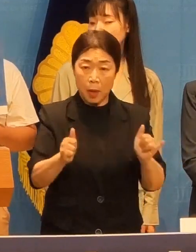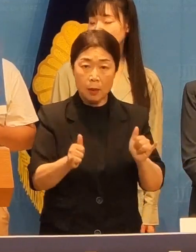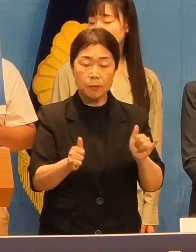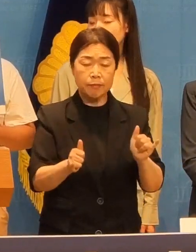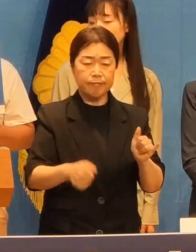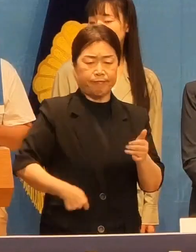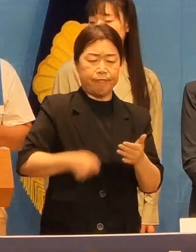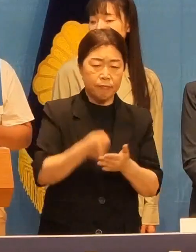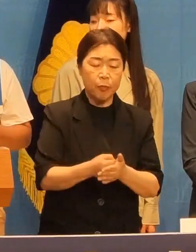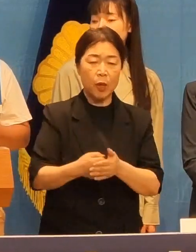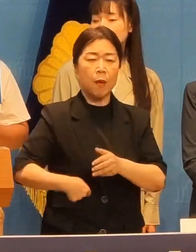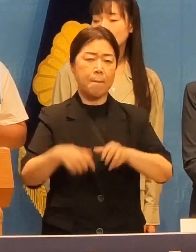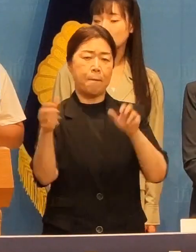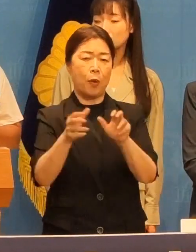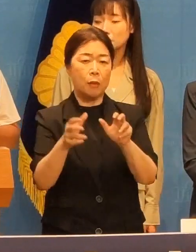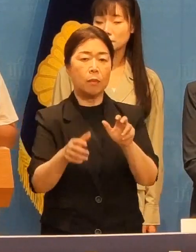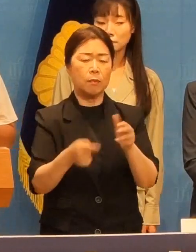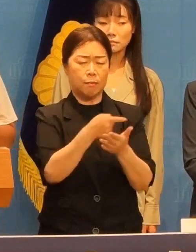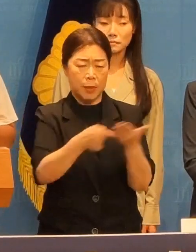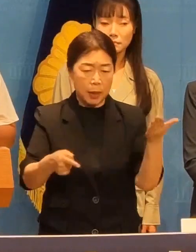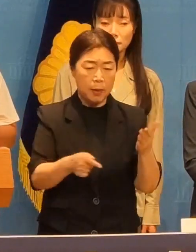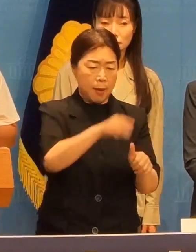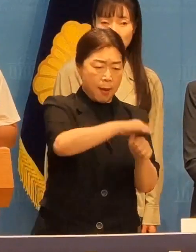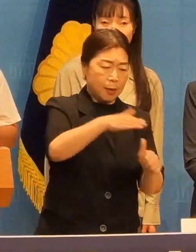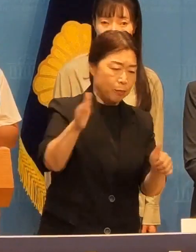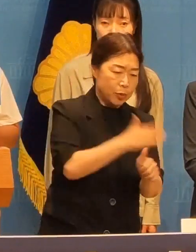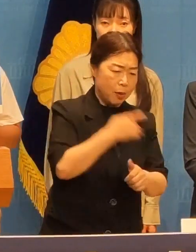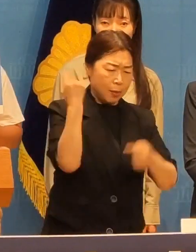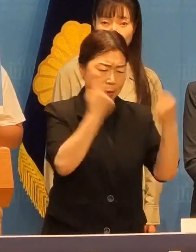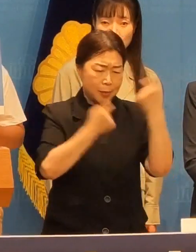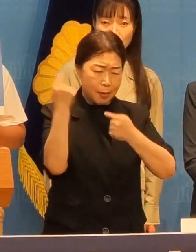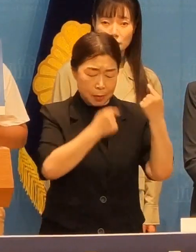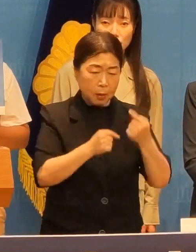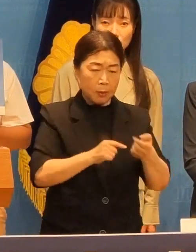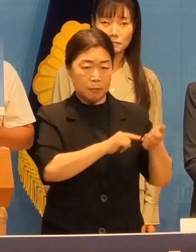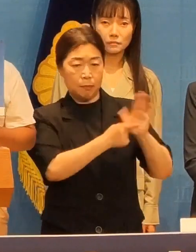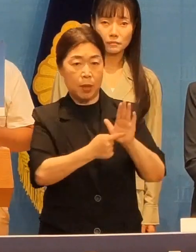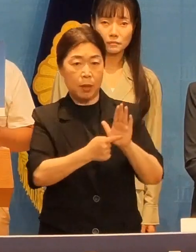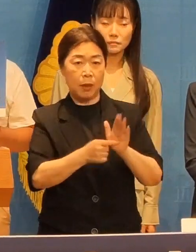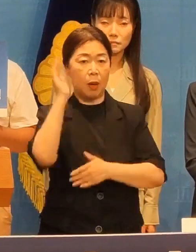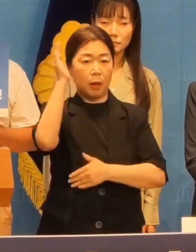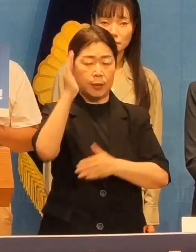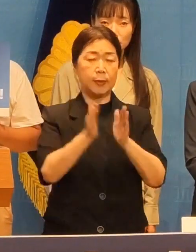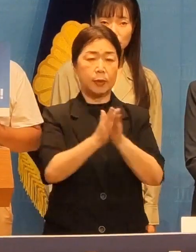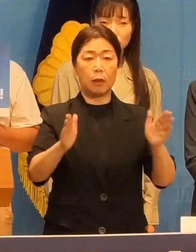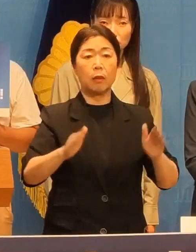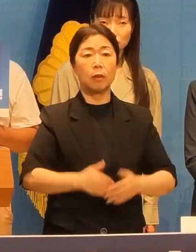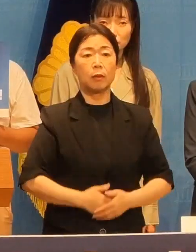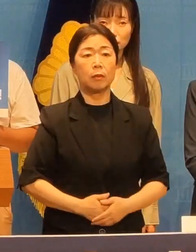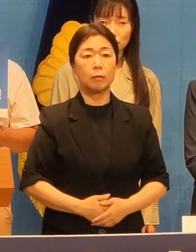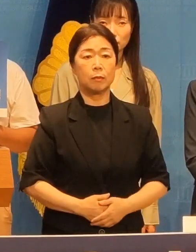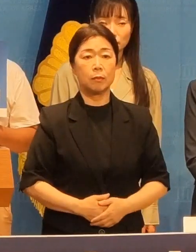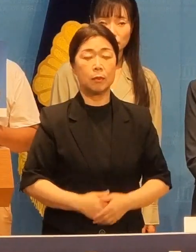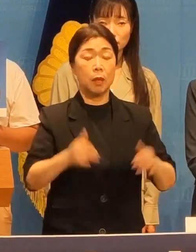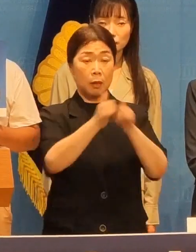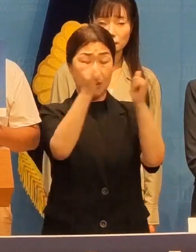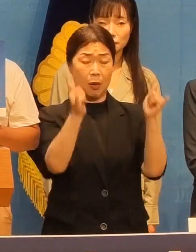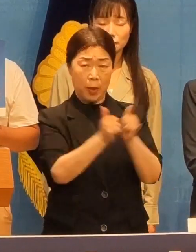모임을 결성하고 평생에 걸친 상처를 드러내기로 마음먹었습니다. 이제 사회를